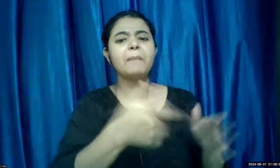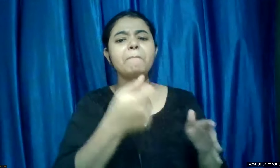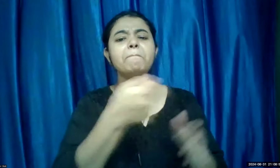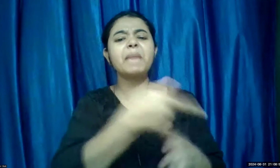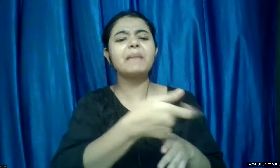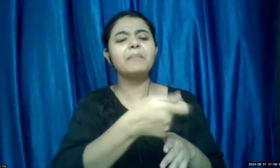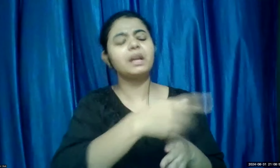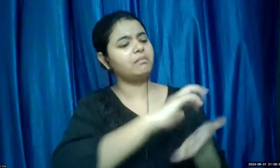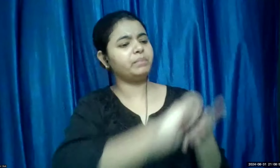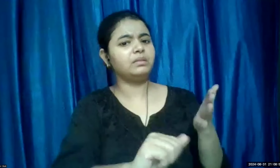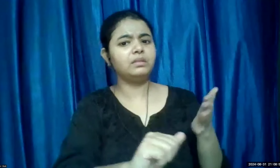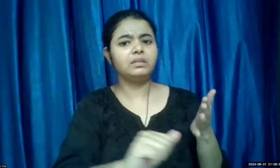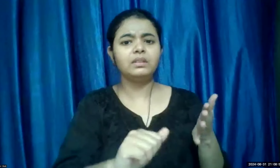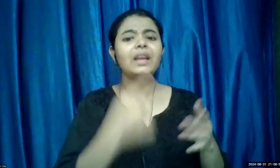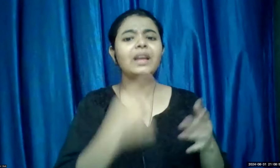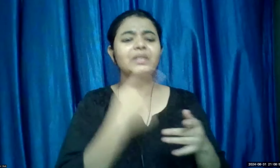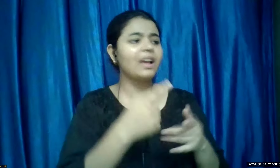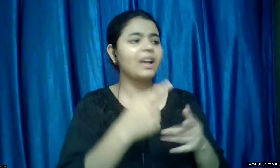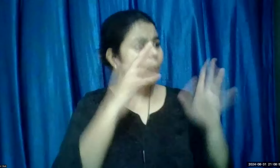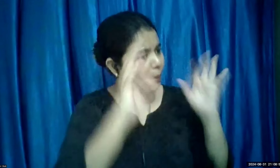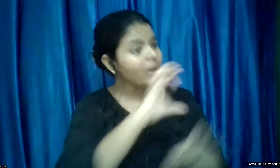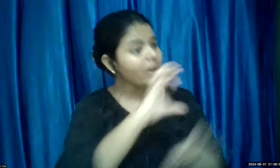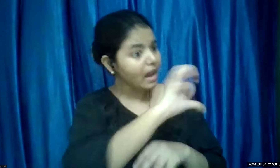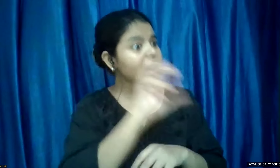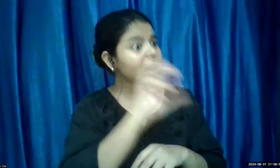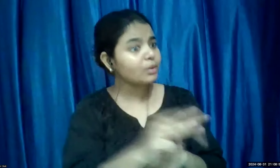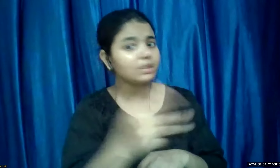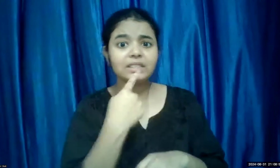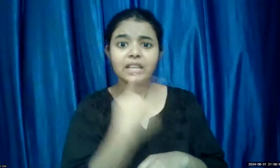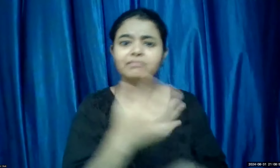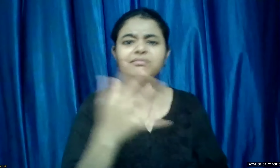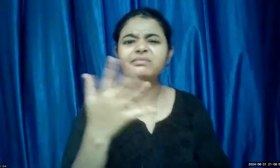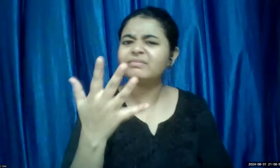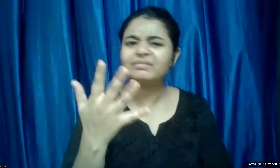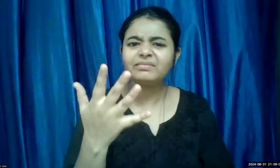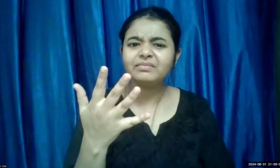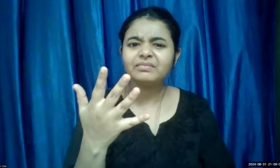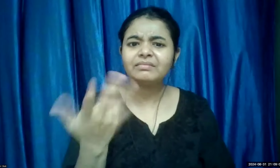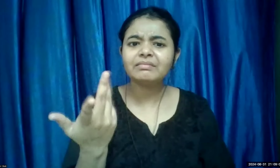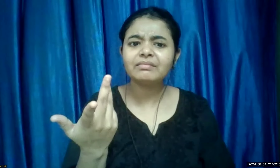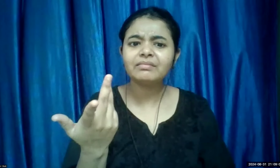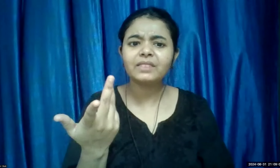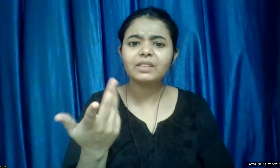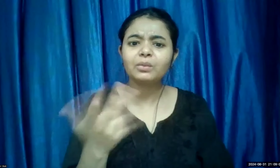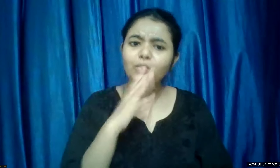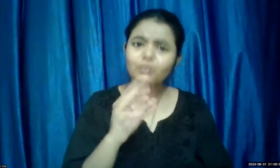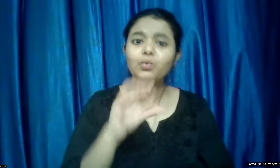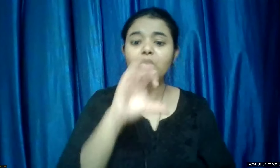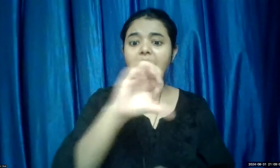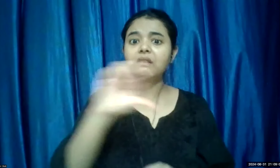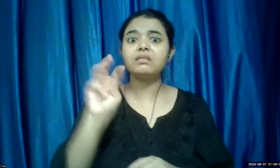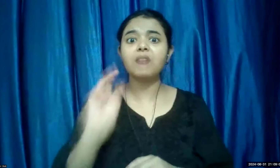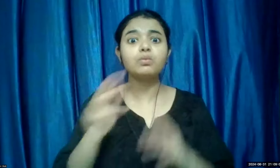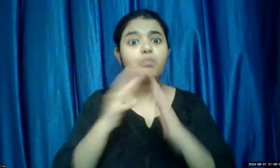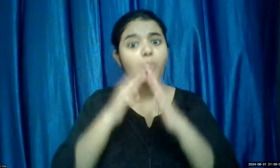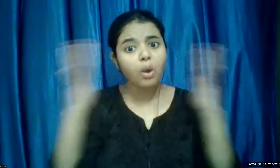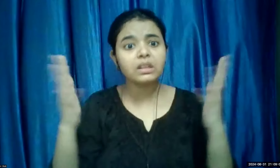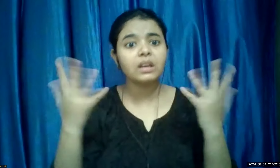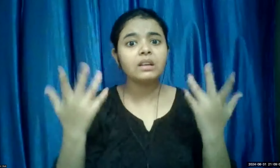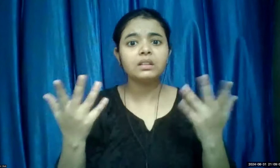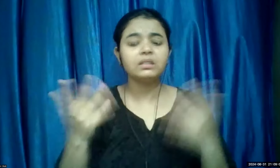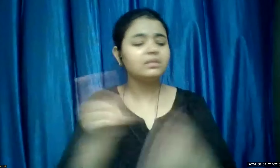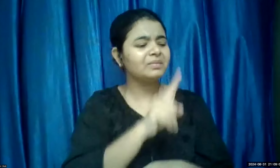किया आपने 99,000 कर लिया, ऐसा कोई नहीं कहेगा। और जबकि आपको उसके लिए कहा जाएगा कि आपको पूरा